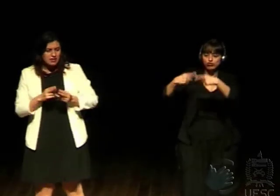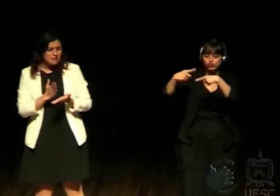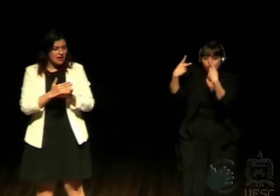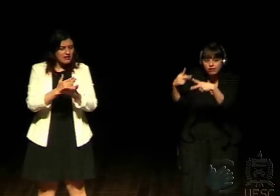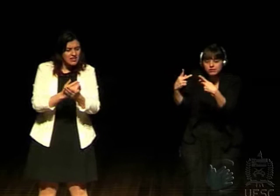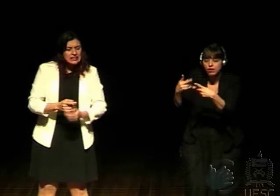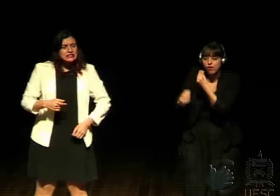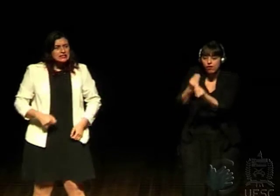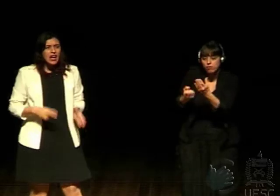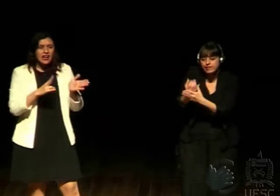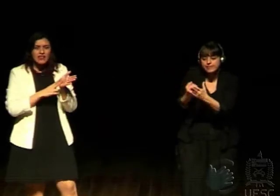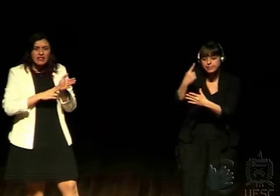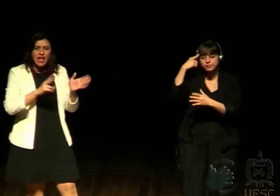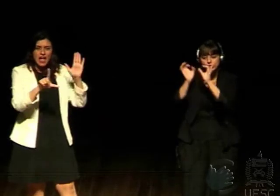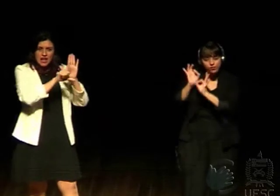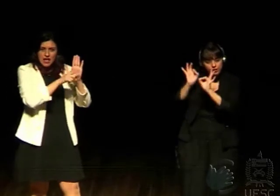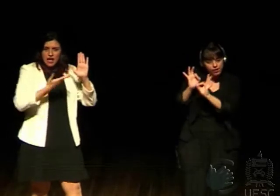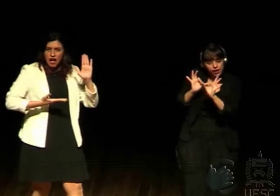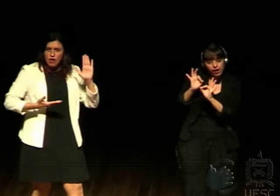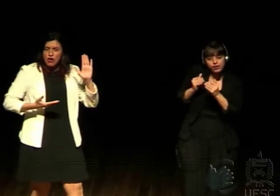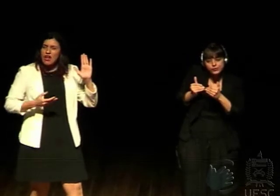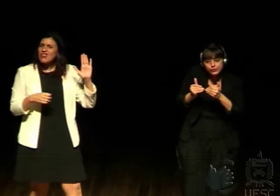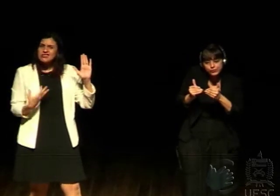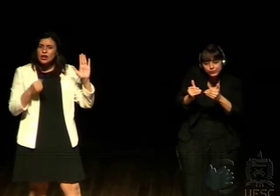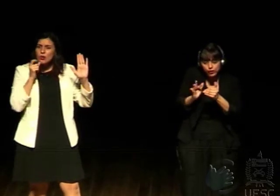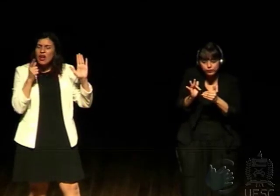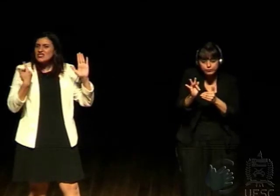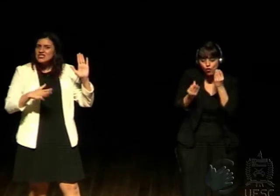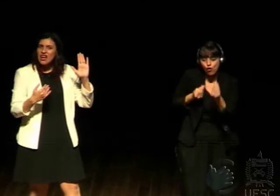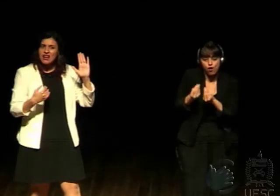discuta cómo podemos plantearnos, cómo podemos planificarnos,